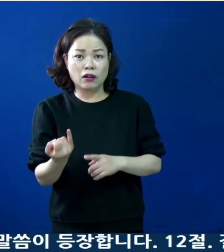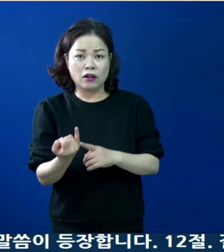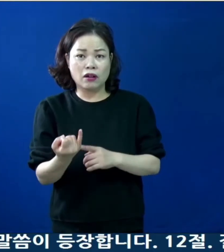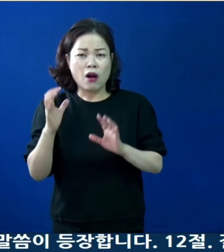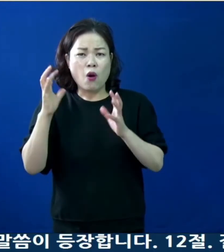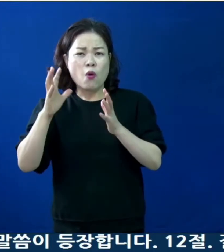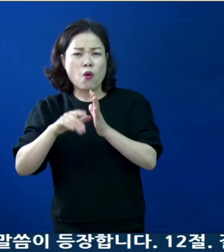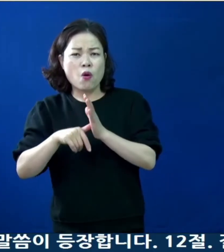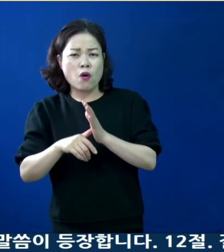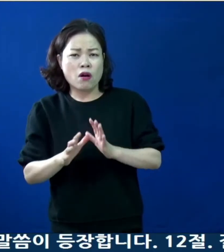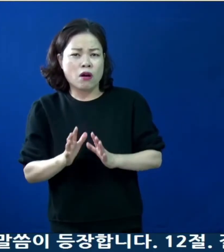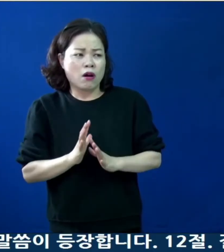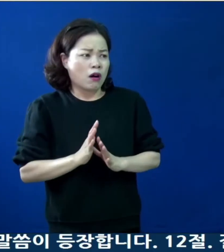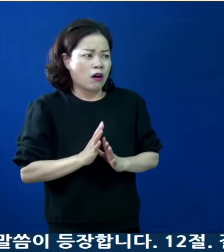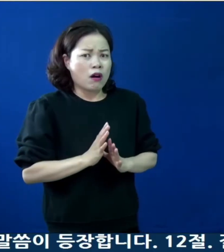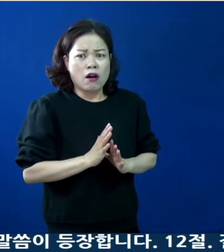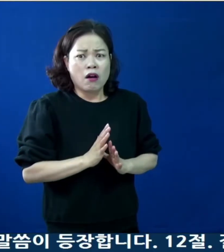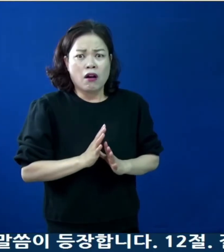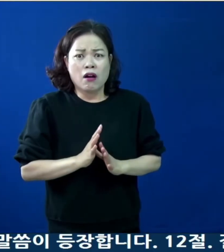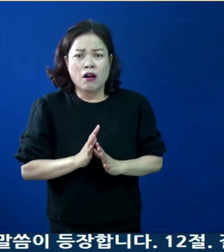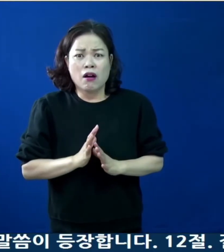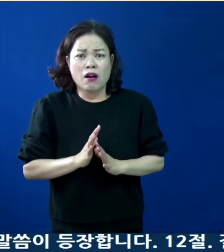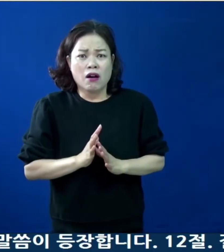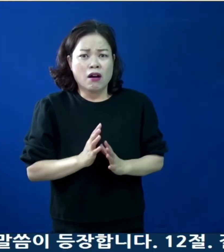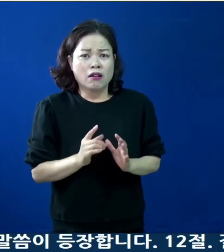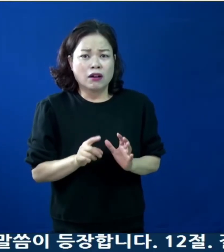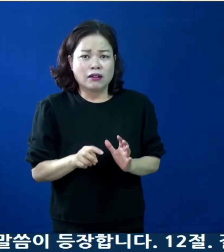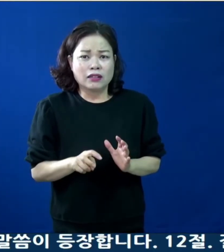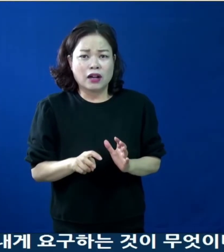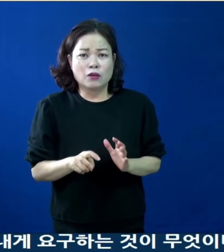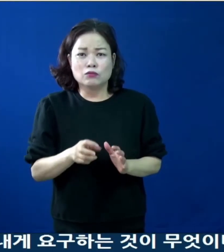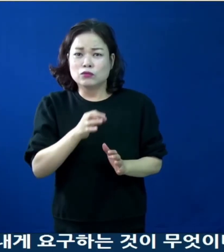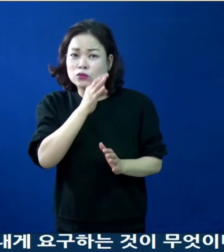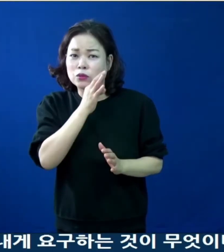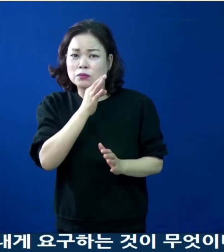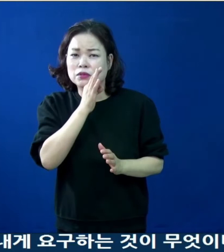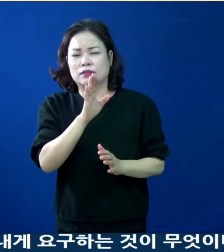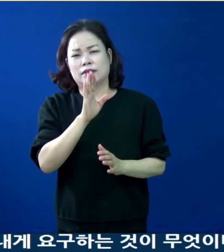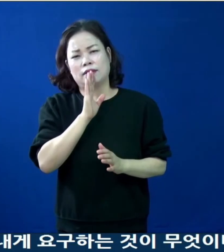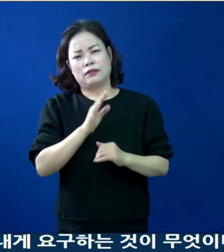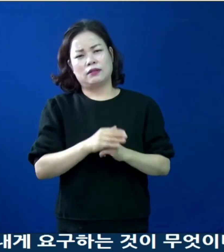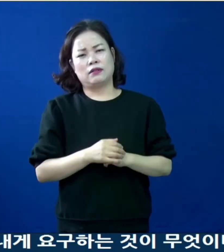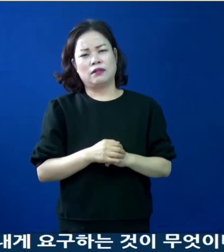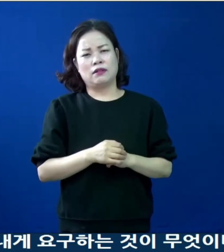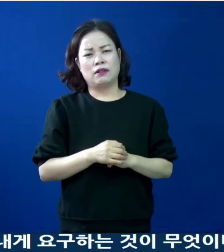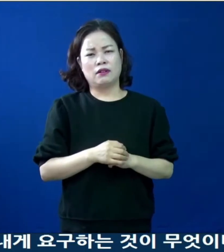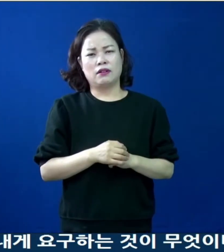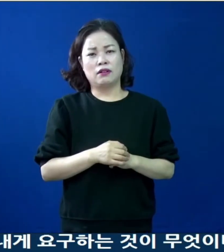어렸기 때문에 공포에 질렸던 기억이 납니다. 부끄럽지만 사실입니다.